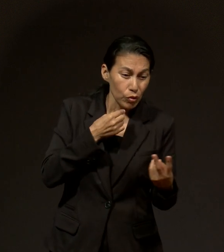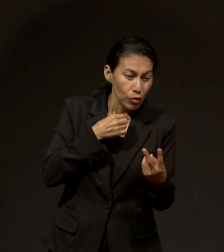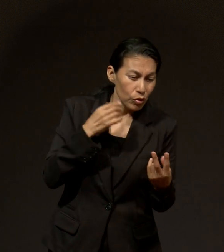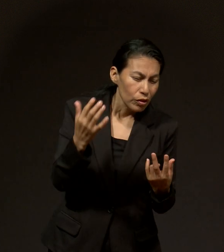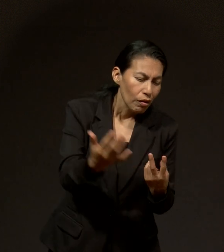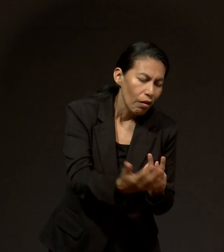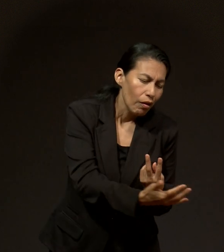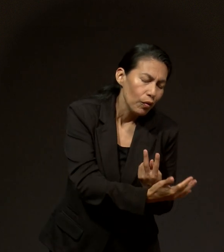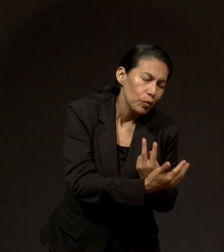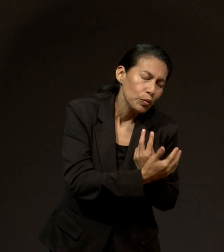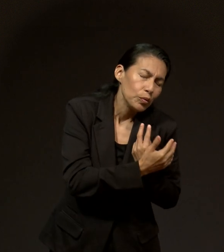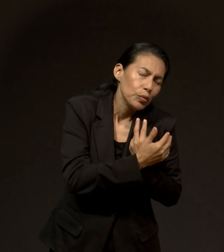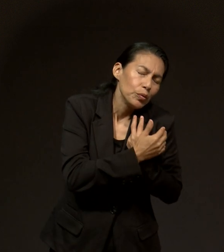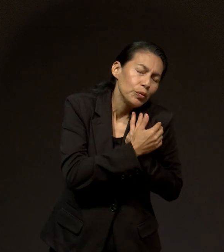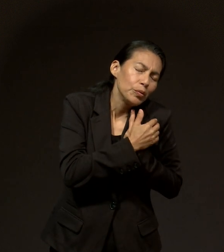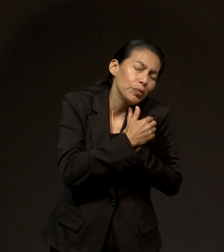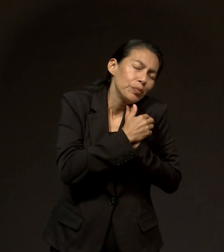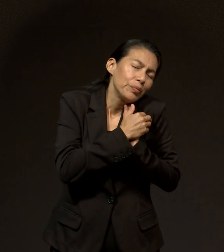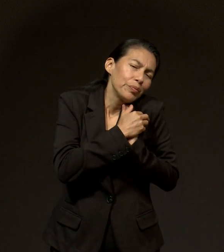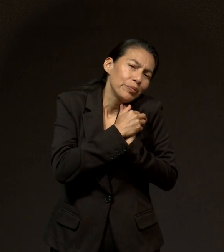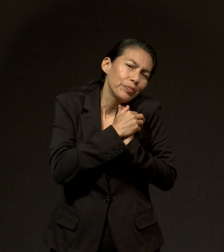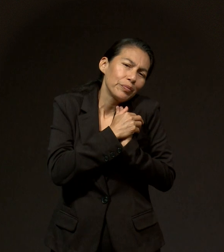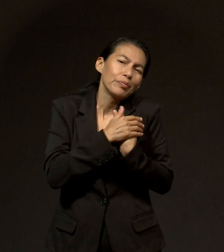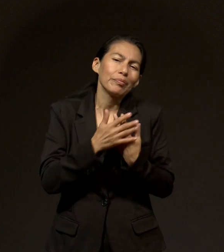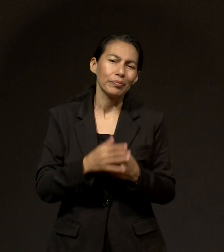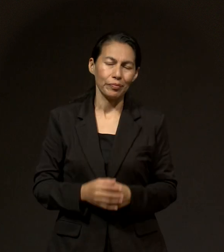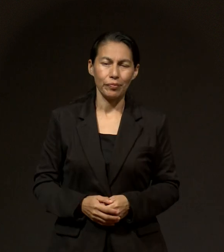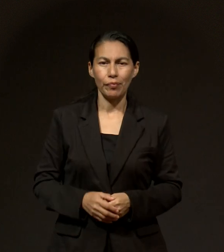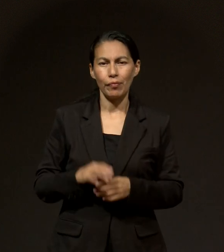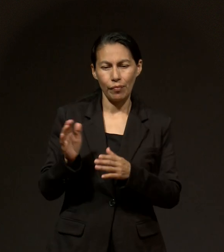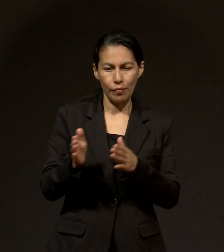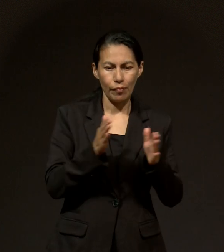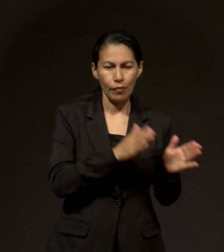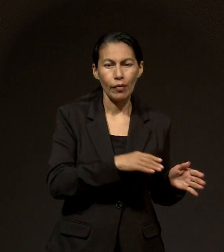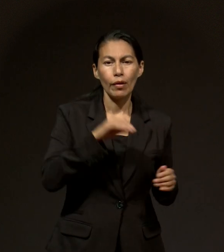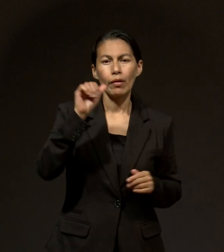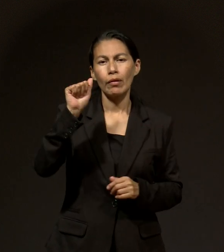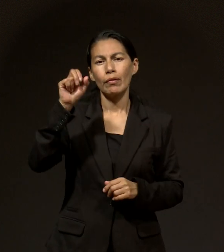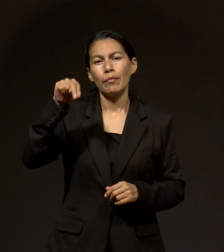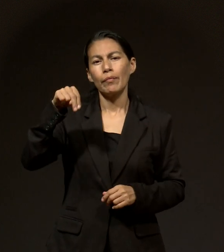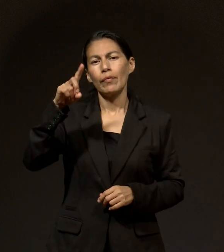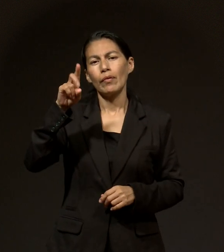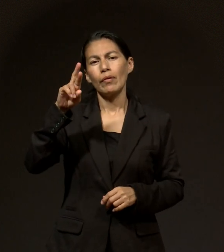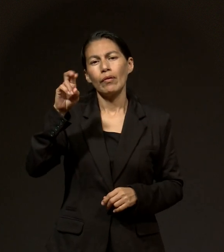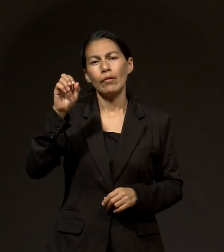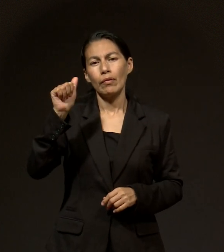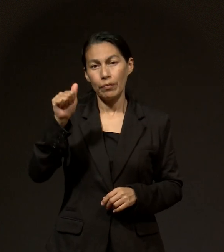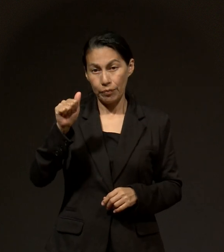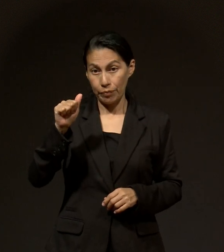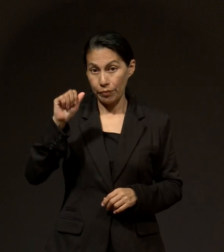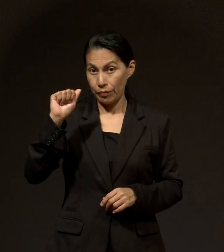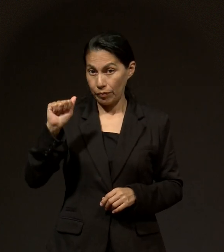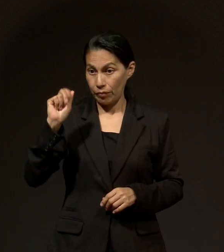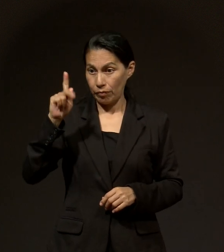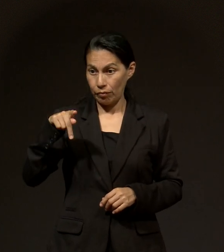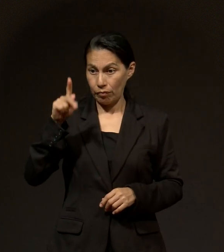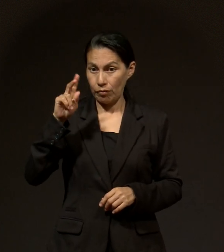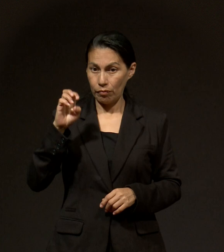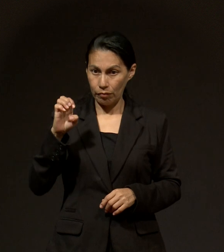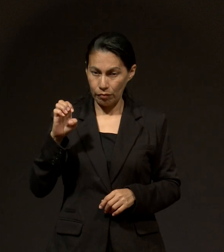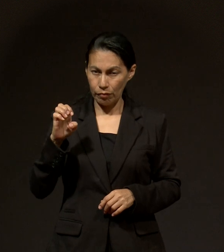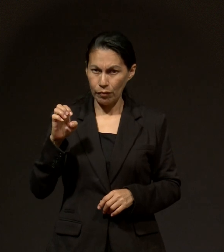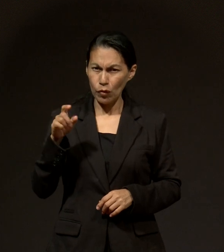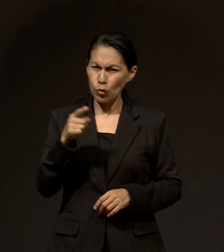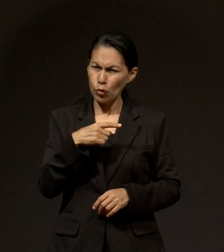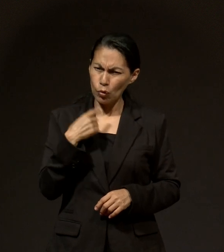niños En sus manos De amor Andrea Que estamos agradecidas Con Dios Hoy vinieron